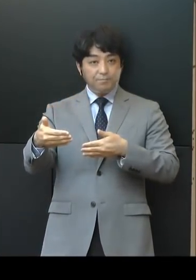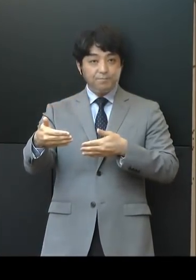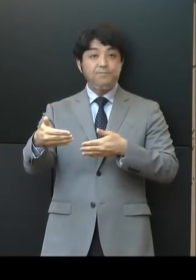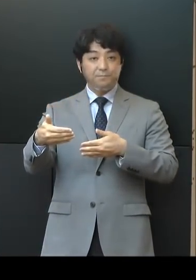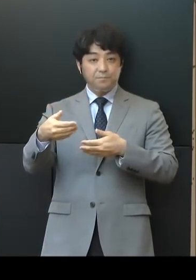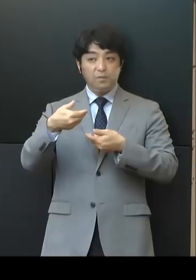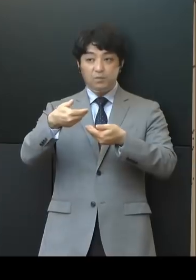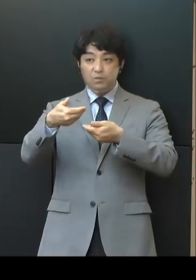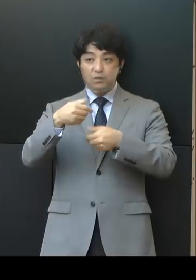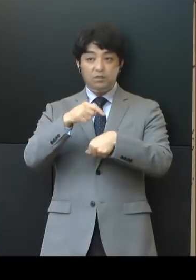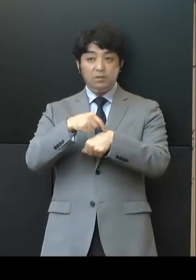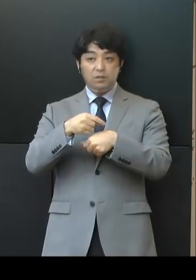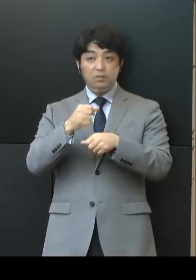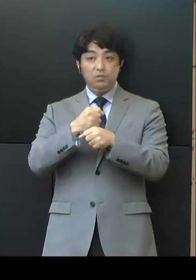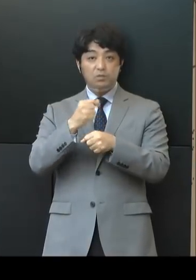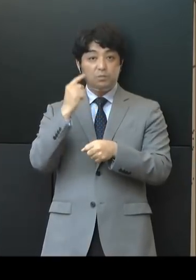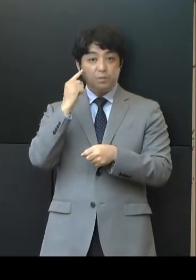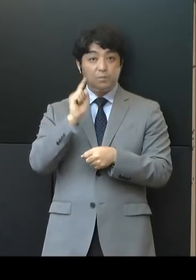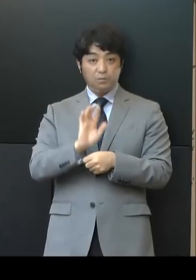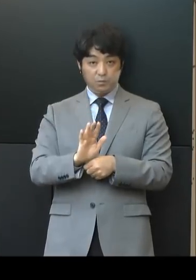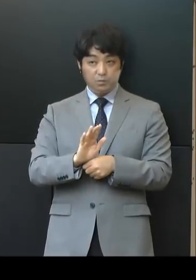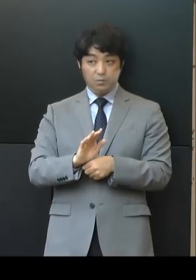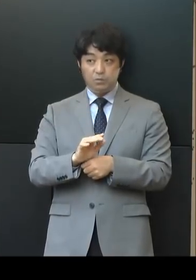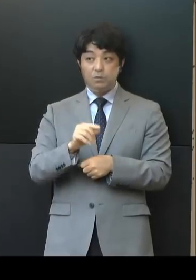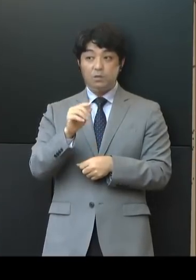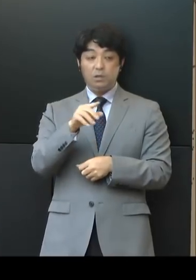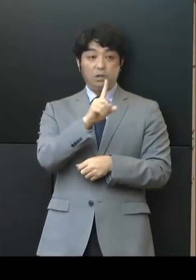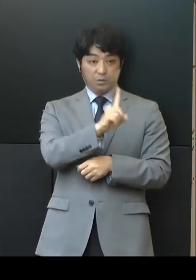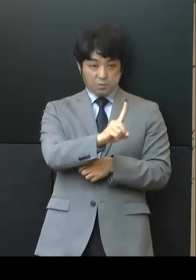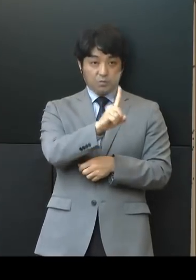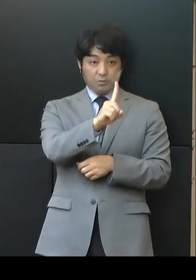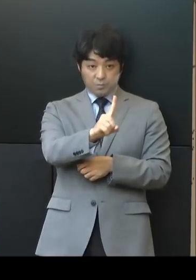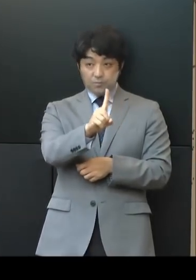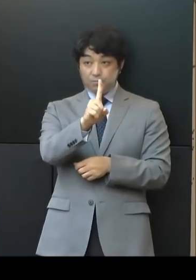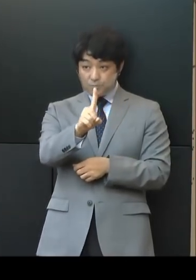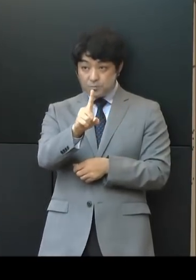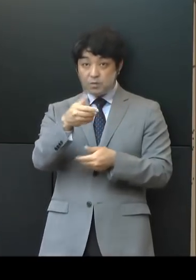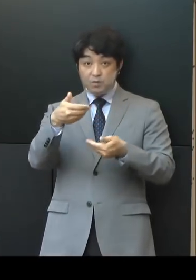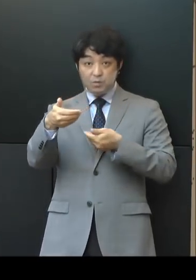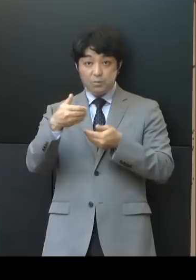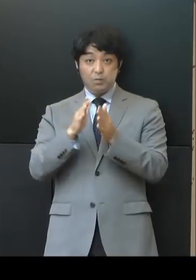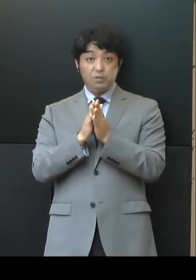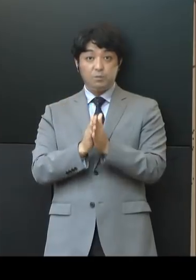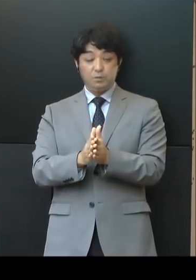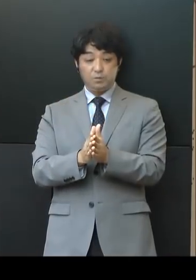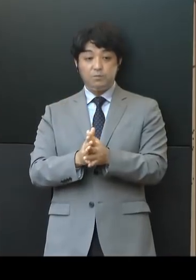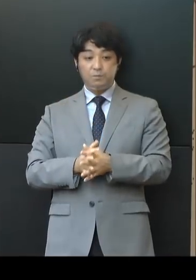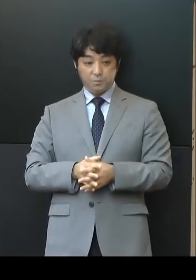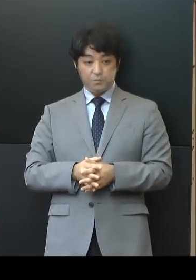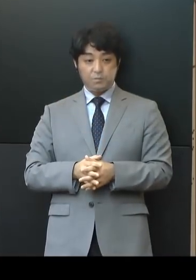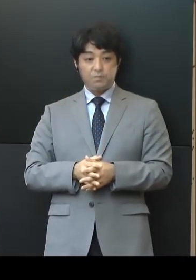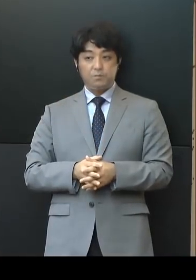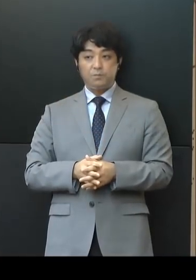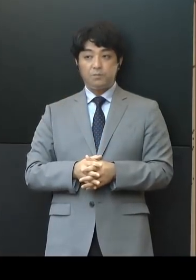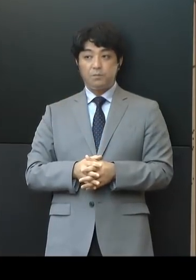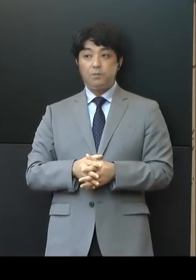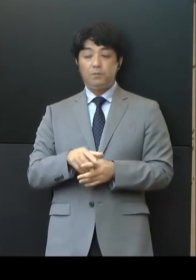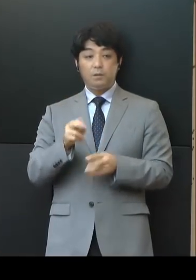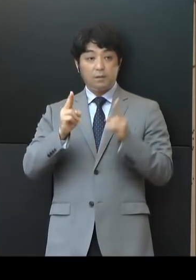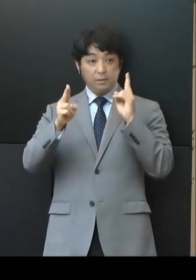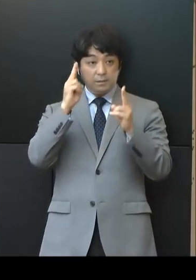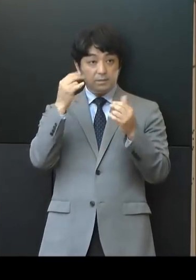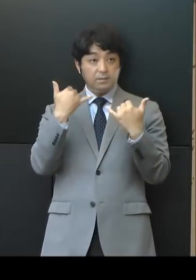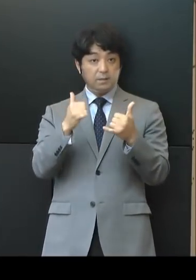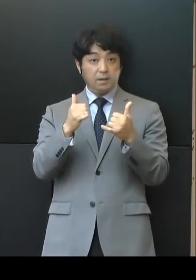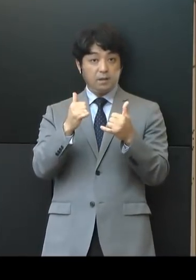います。で、質問は一問一答でお願いをしたいと思います。現世の記者クラスの皆様から広く